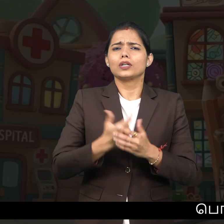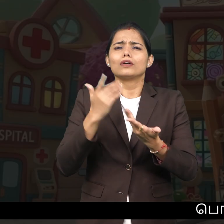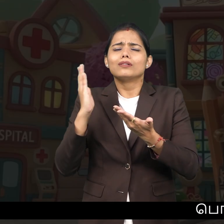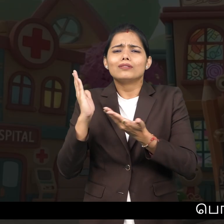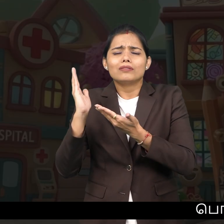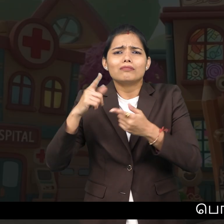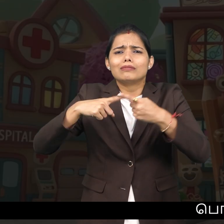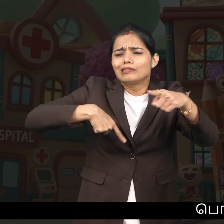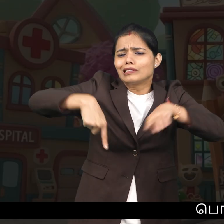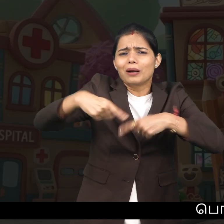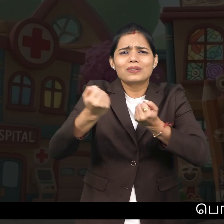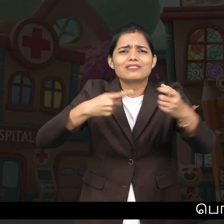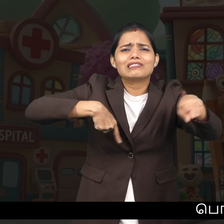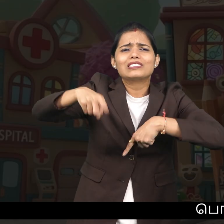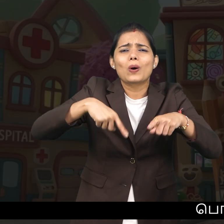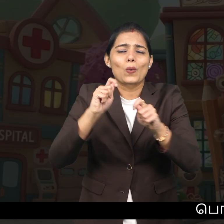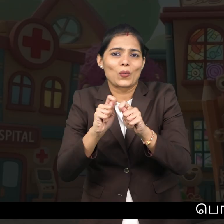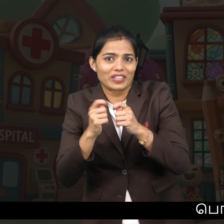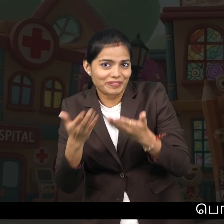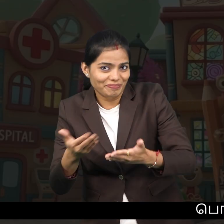பொது போக்குவரத்து.